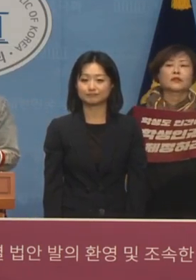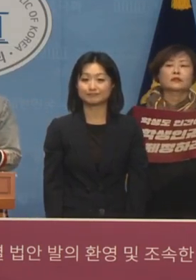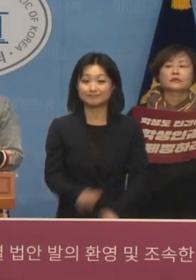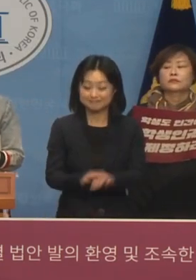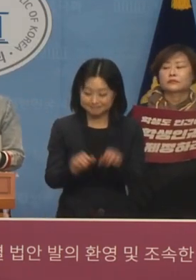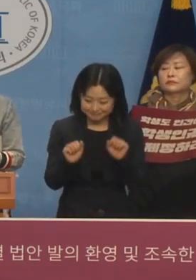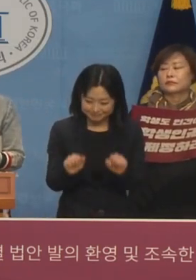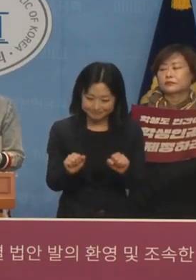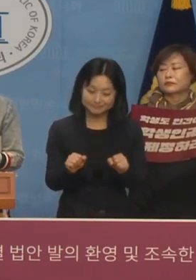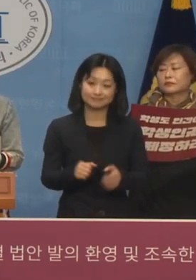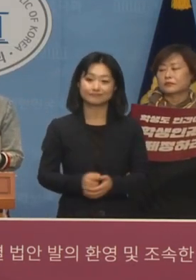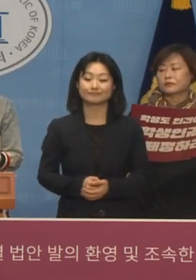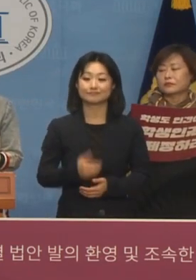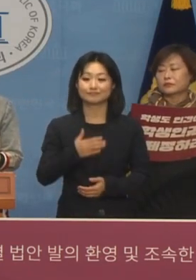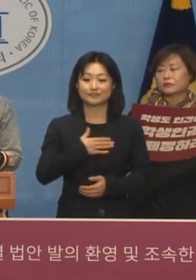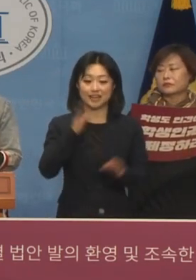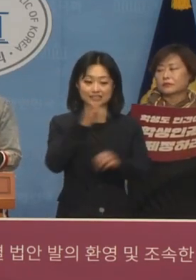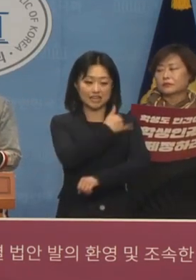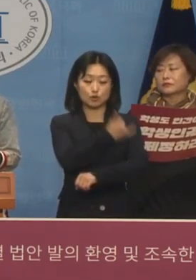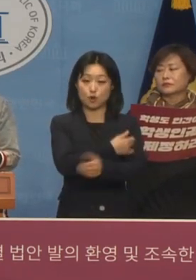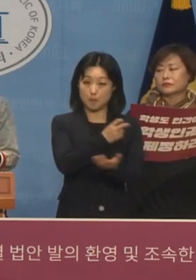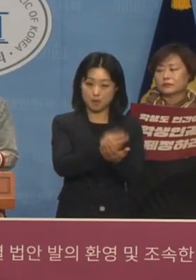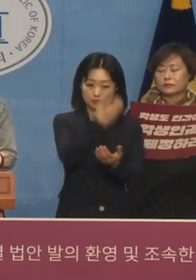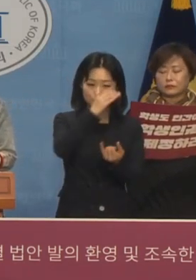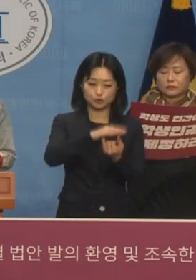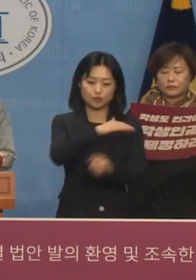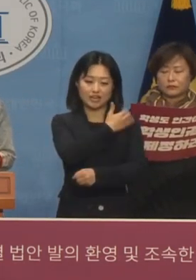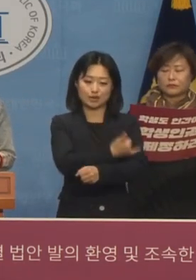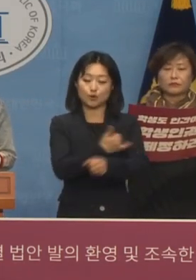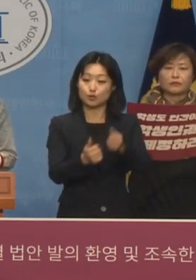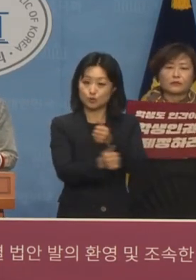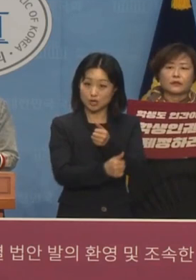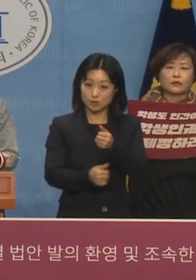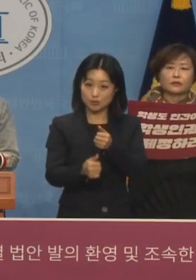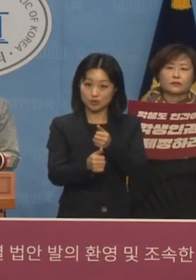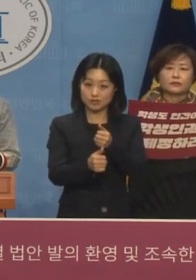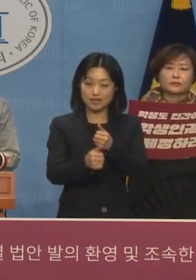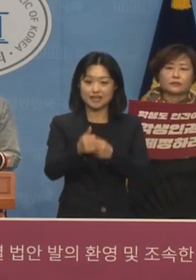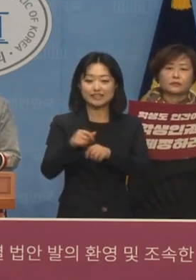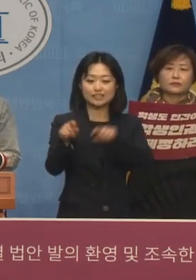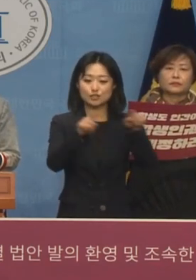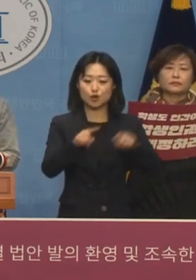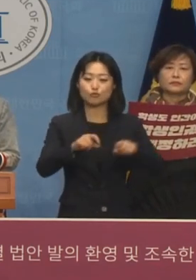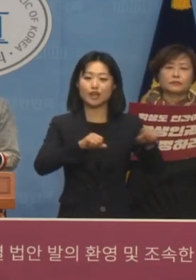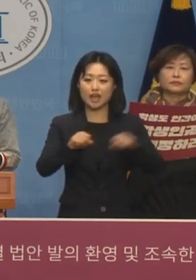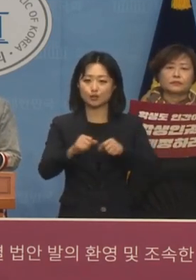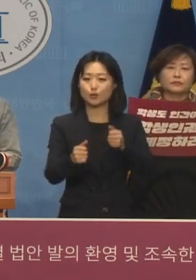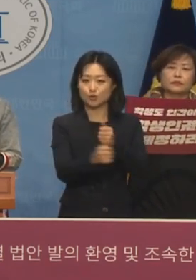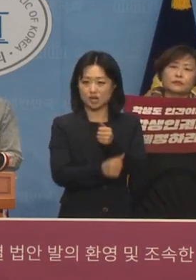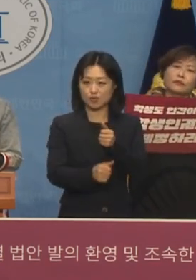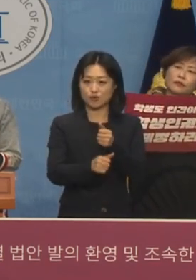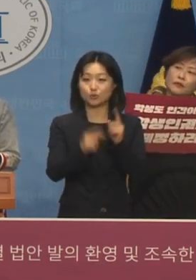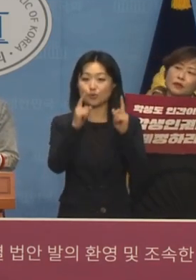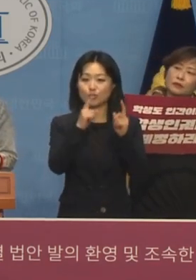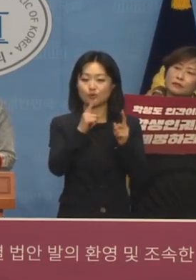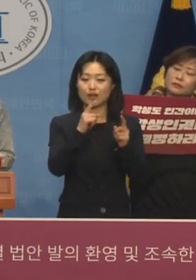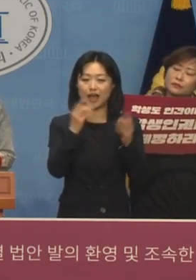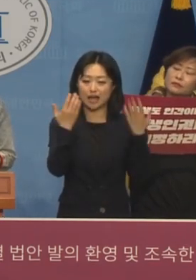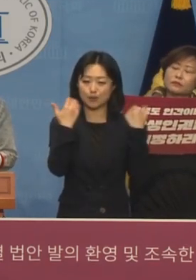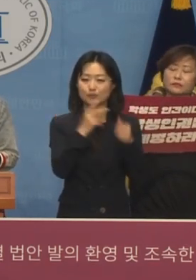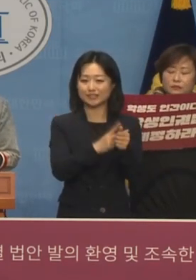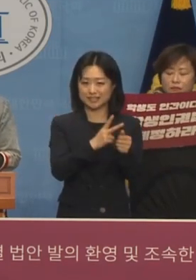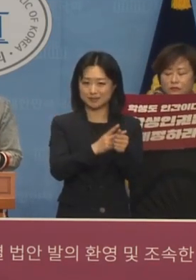네, 안녕하십니까. 저는 학생인권법과 청소년 인권을 위한 청소년 시민 전국행동 운영위원이자 교사인 조영선이라고